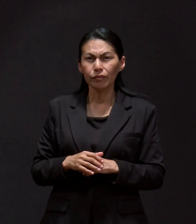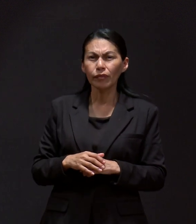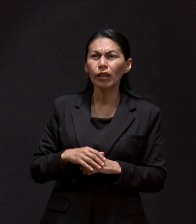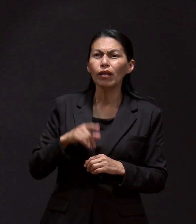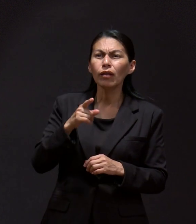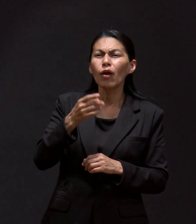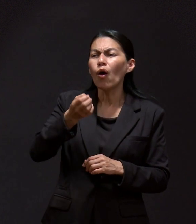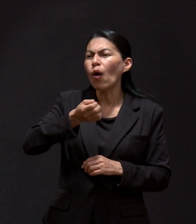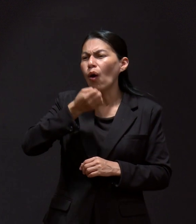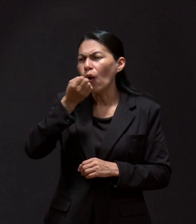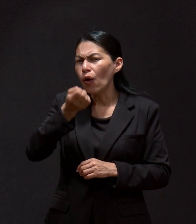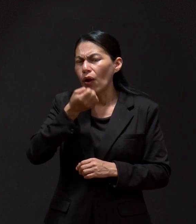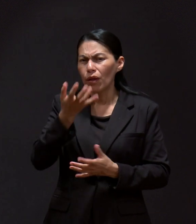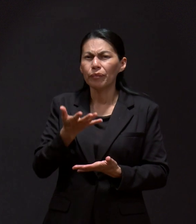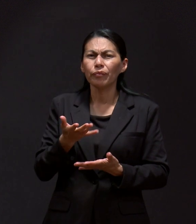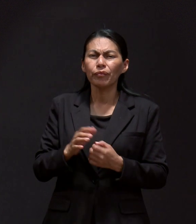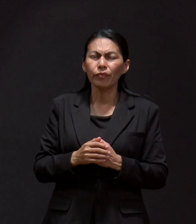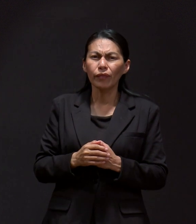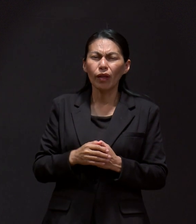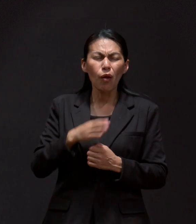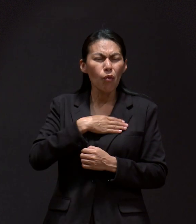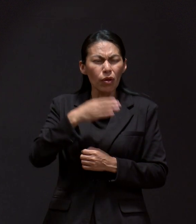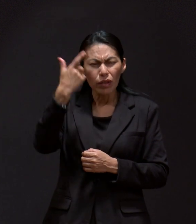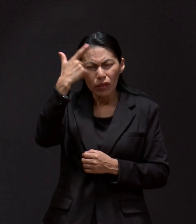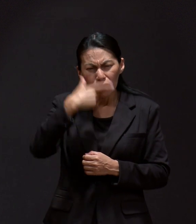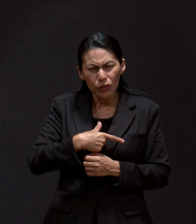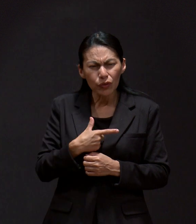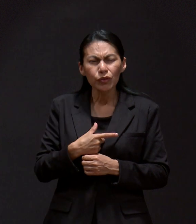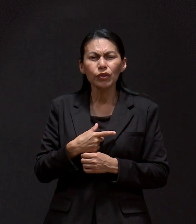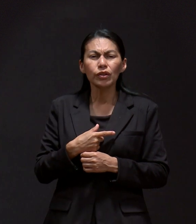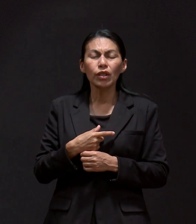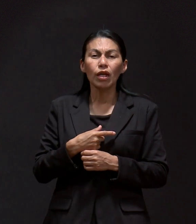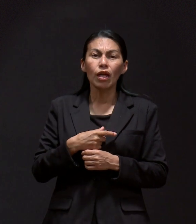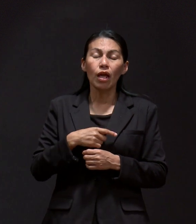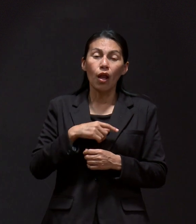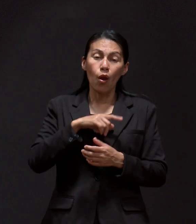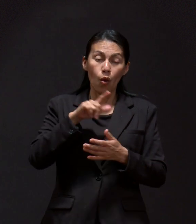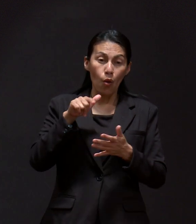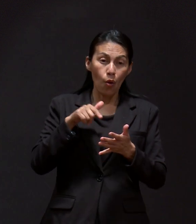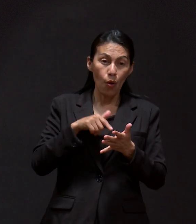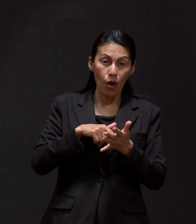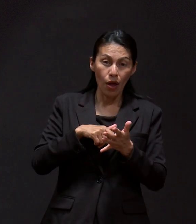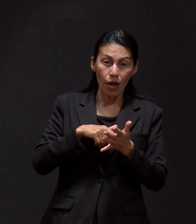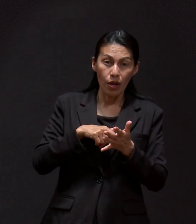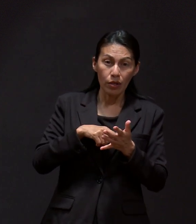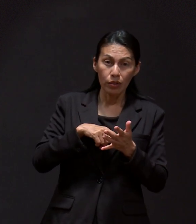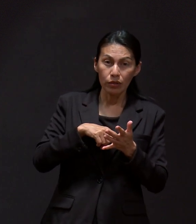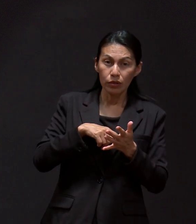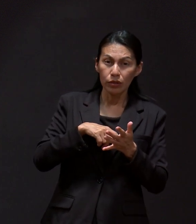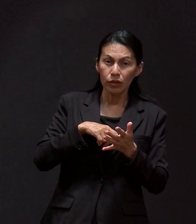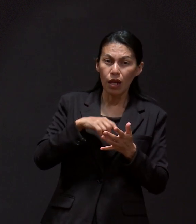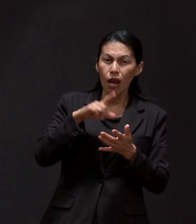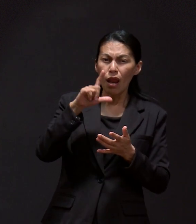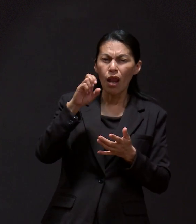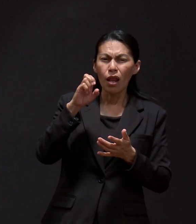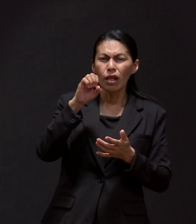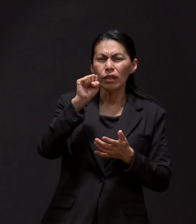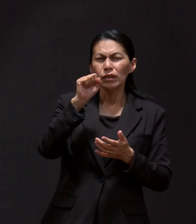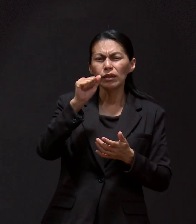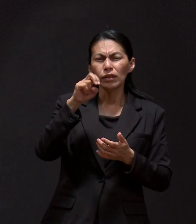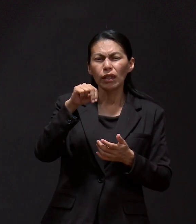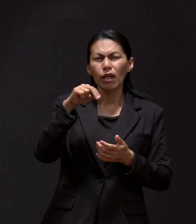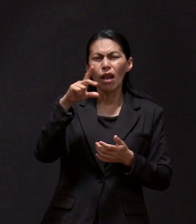oliveira cómo estás y dime buenas noches nos dice soy de san leopoldo río grande del sur brasil